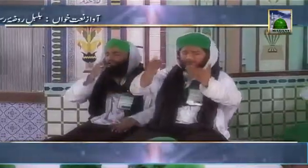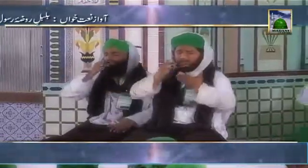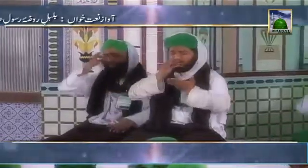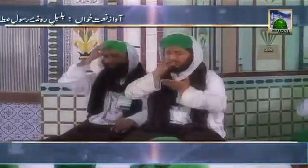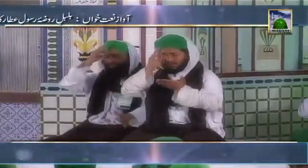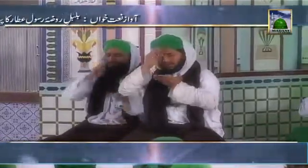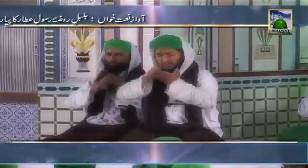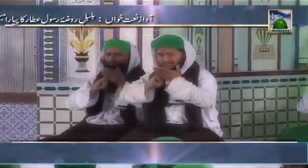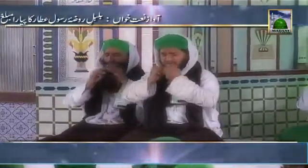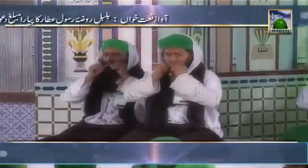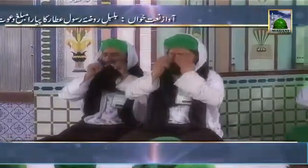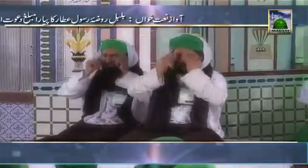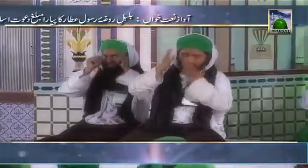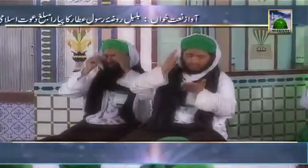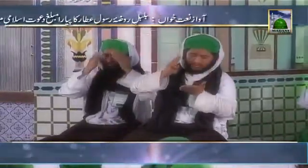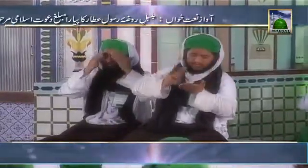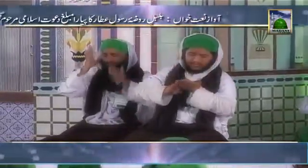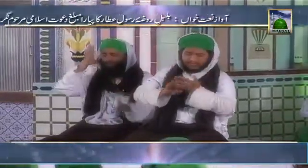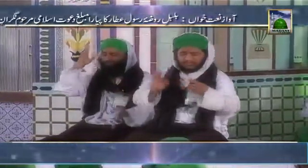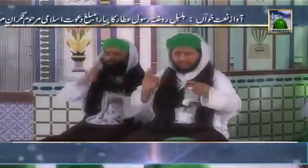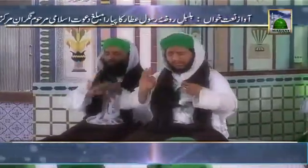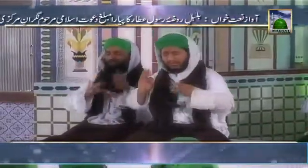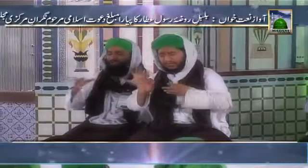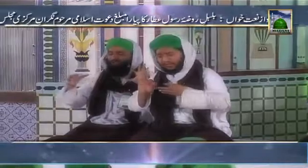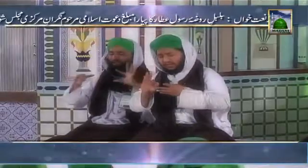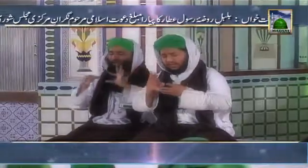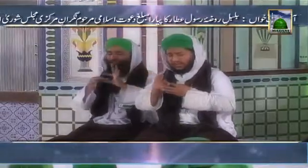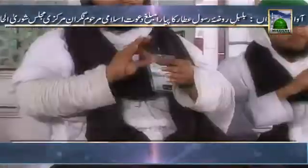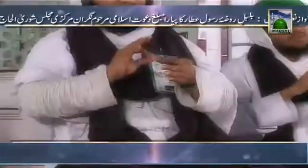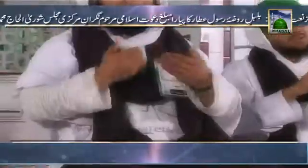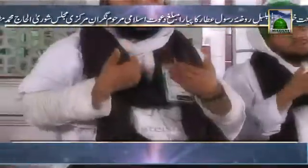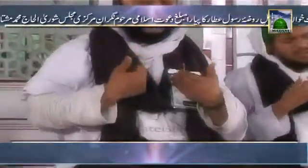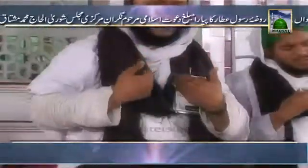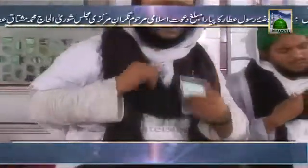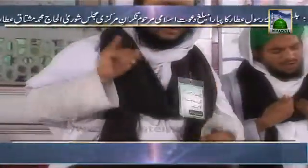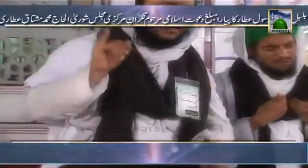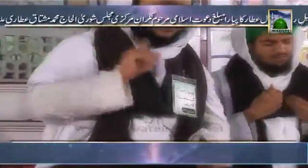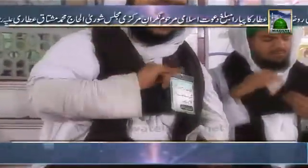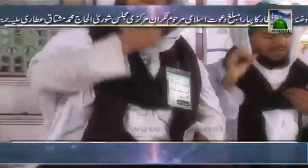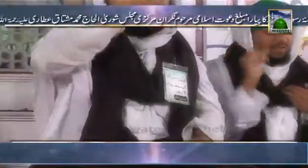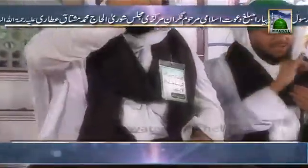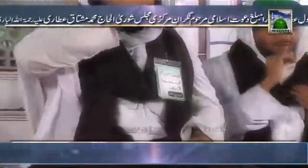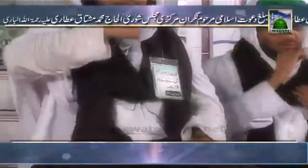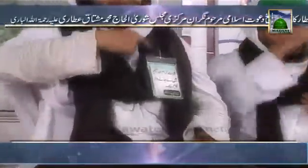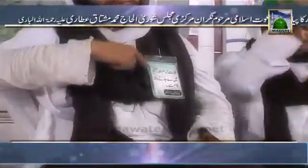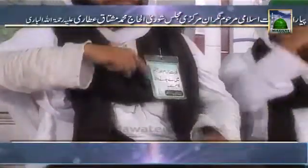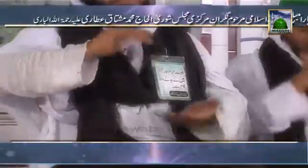کہ محبوب کی امت میں مجھ سے نکمے کو